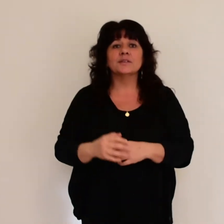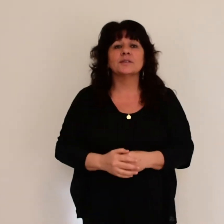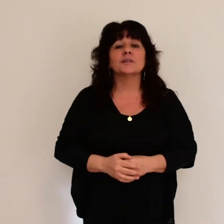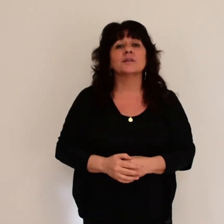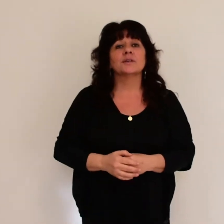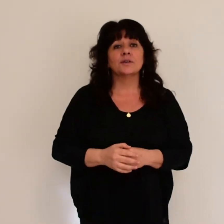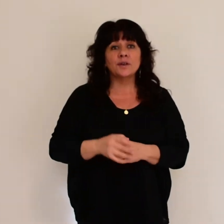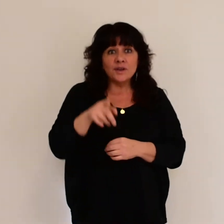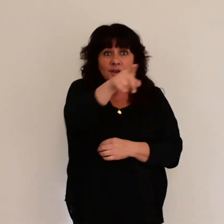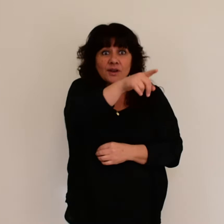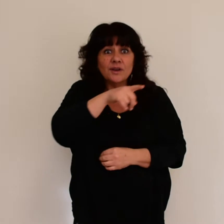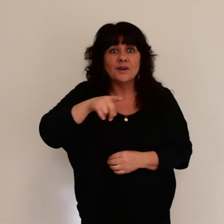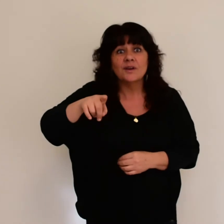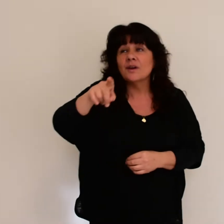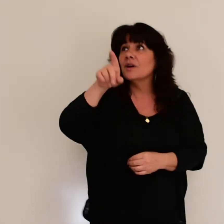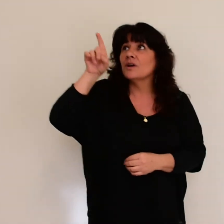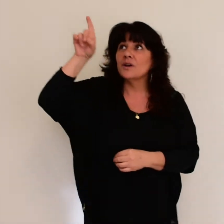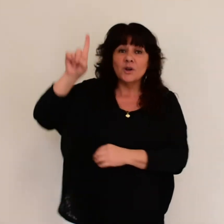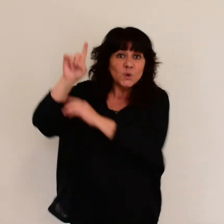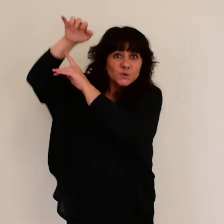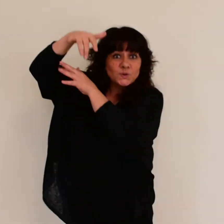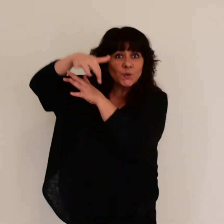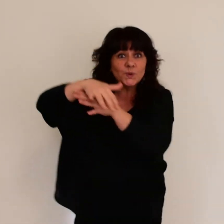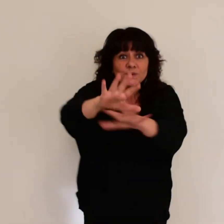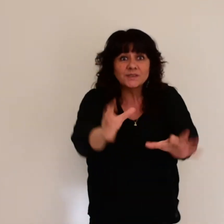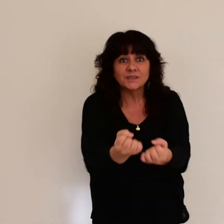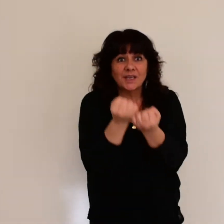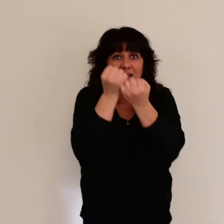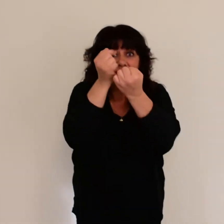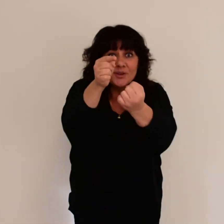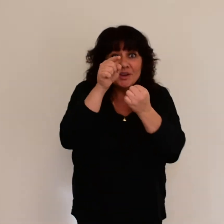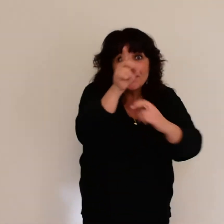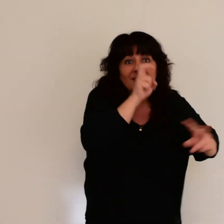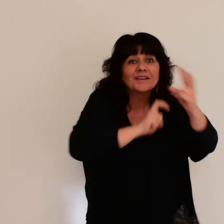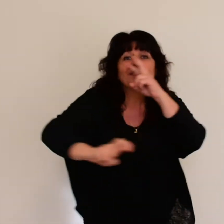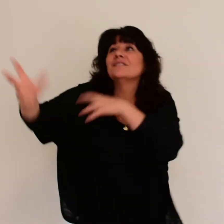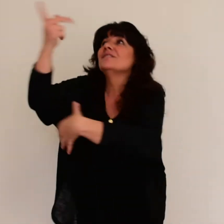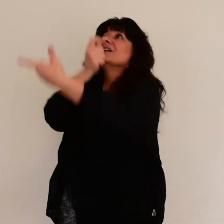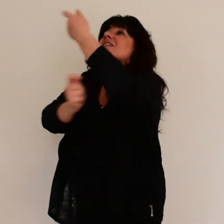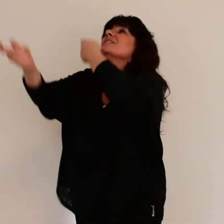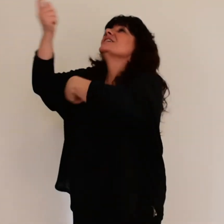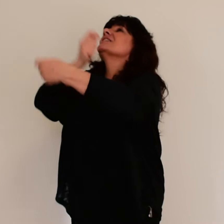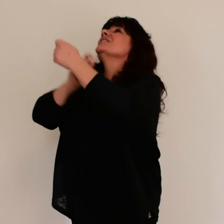Exultant de joie, vous puiserez les eaux aux sources du salut.